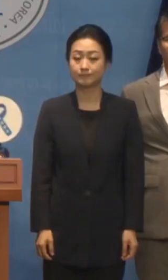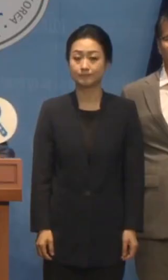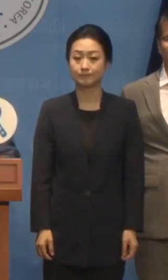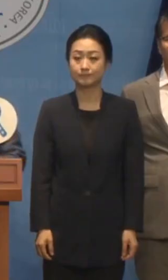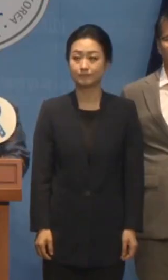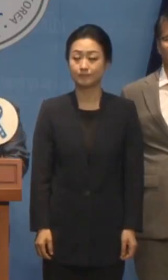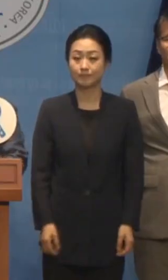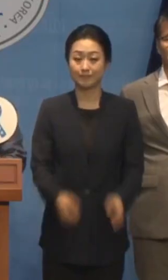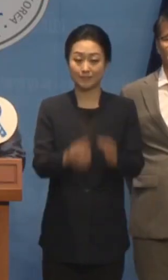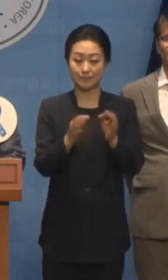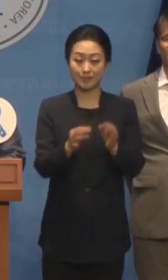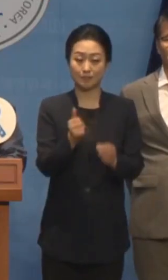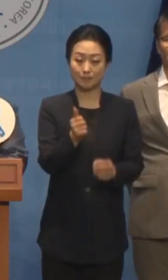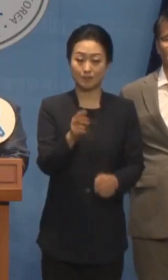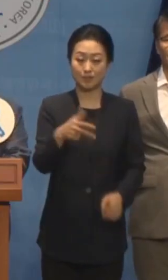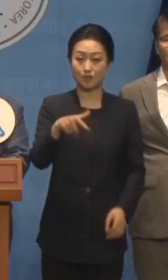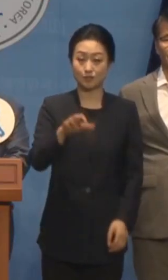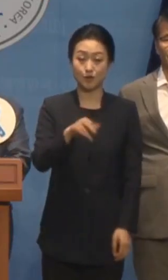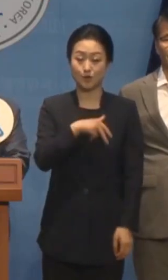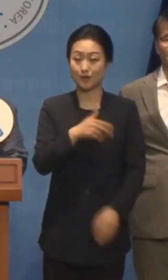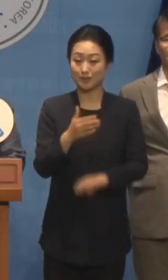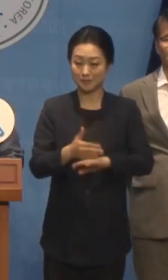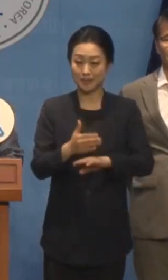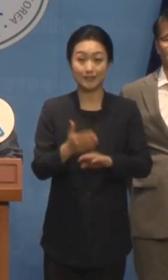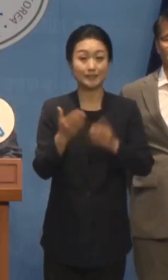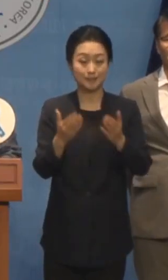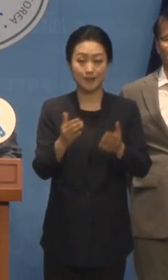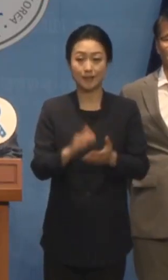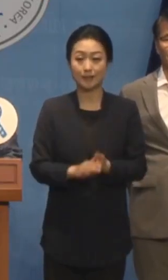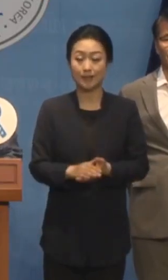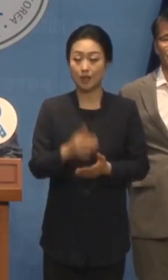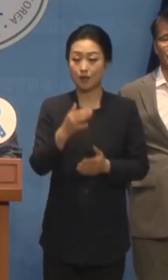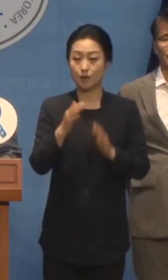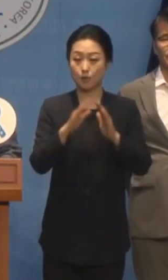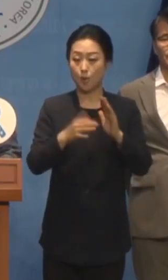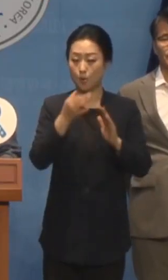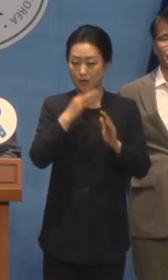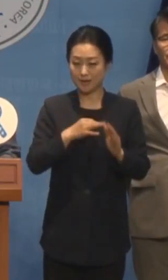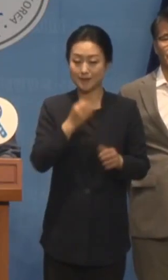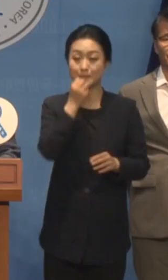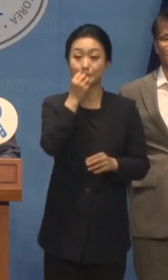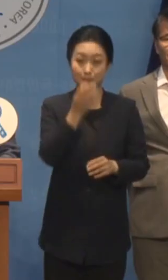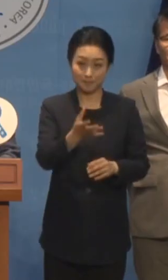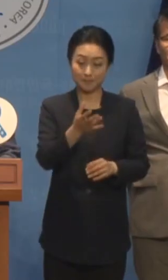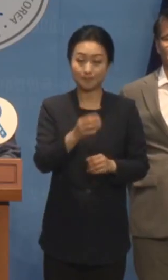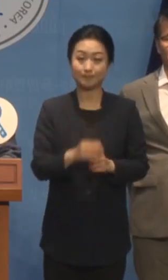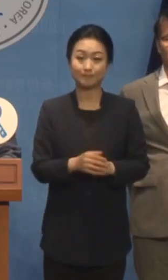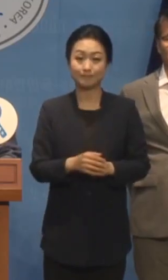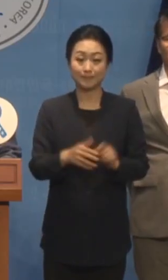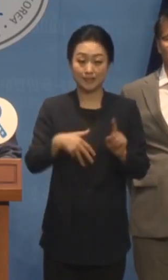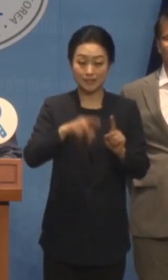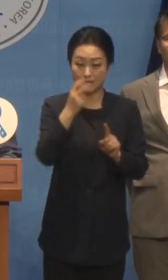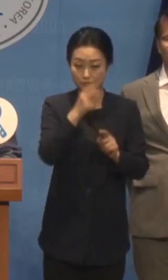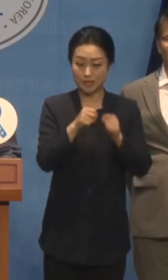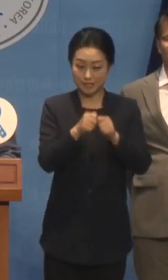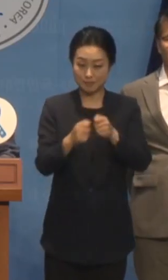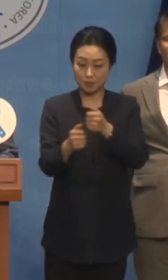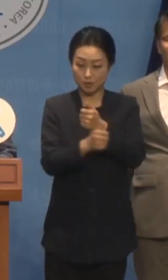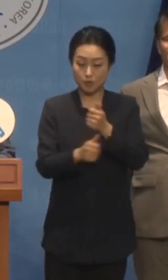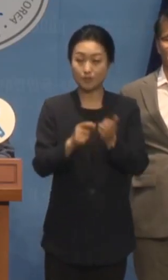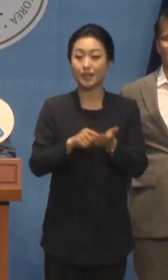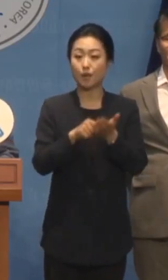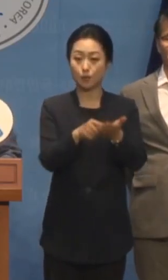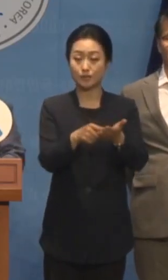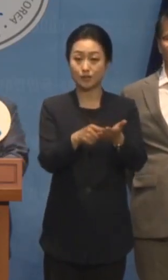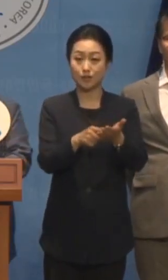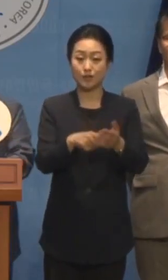예, 김현정 의원님 감사합니다. 이어서 이 사건 공익 보도하셨고 또 1차 수사심의위원회 소집 요청도 하시고 첫